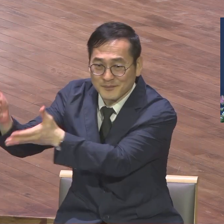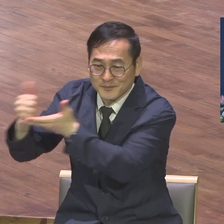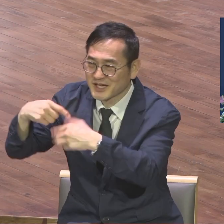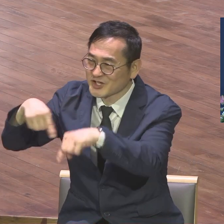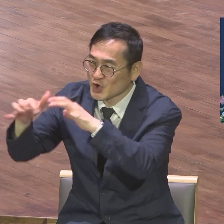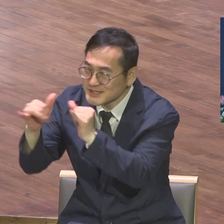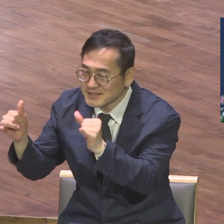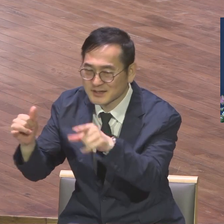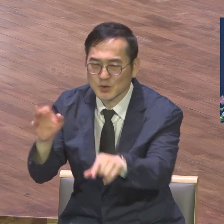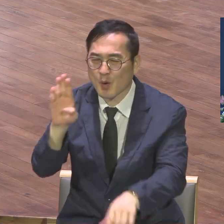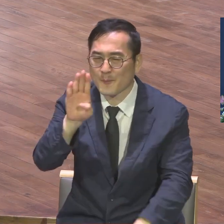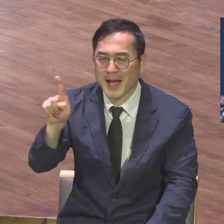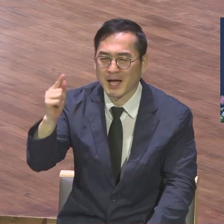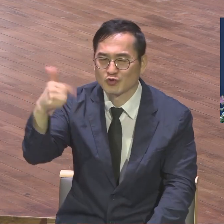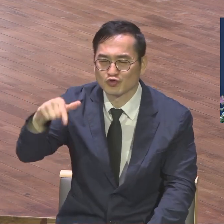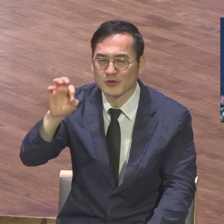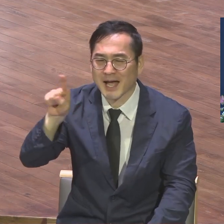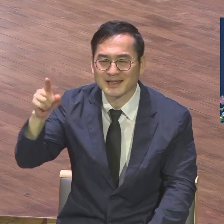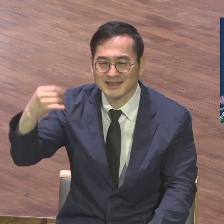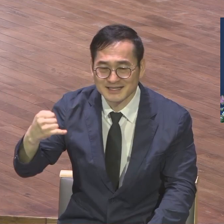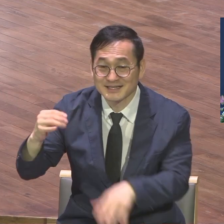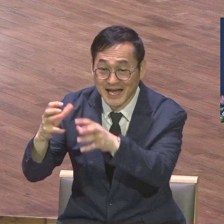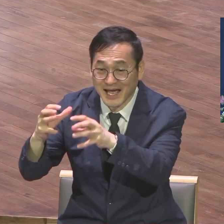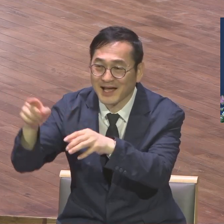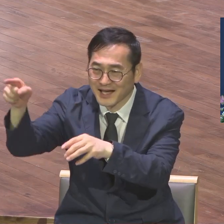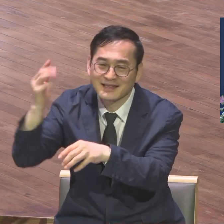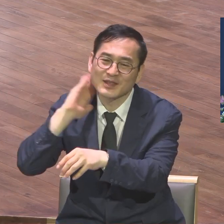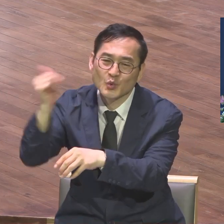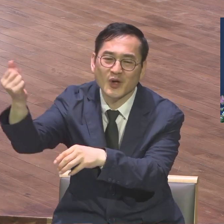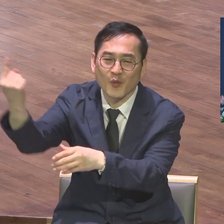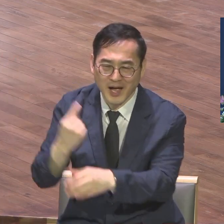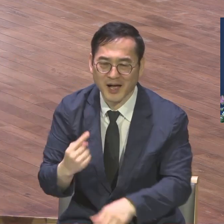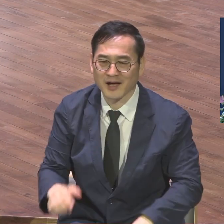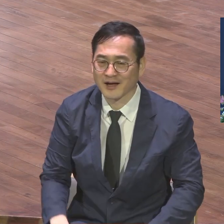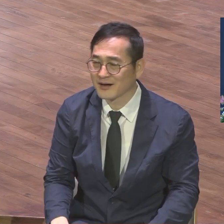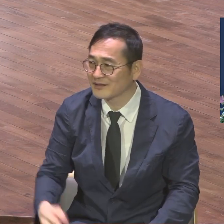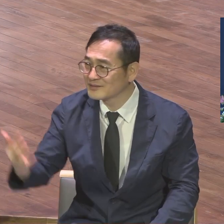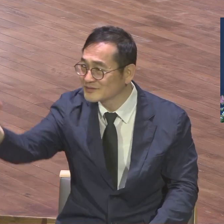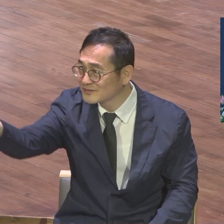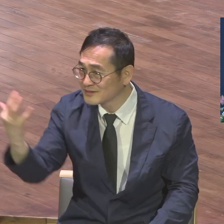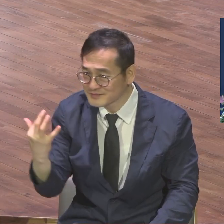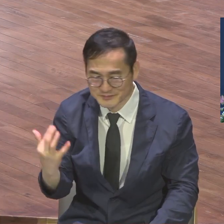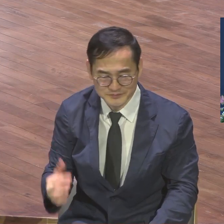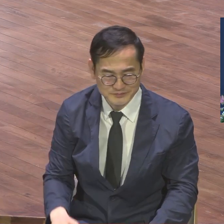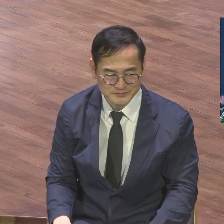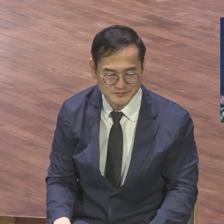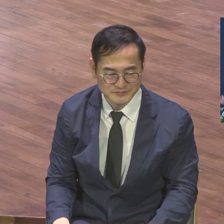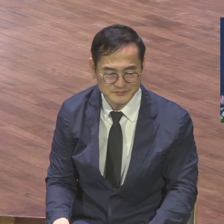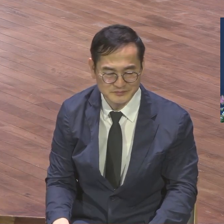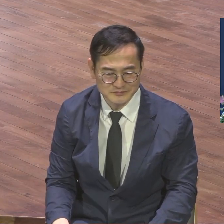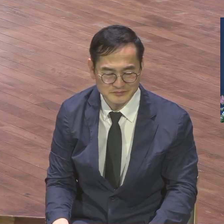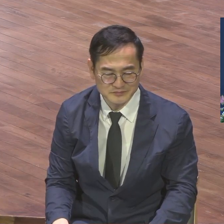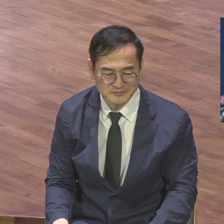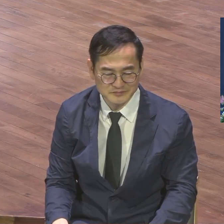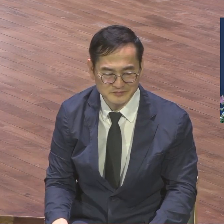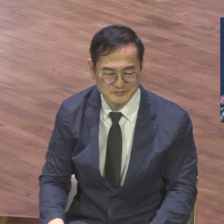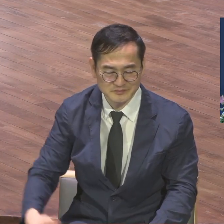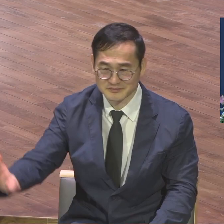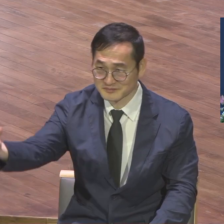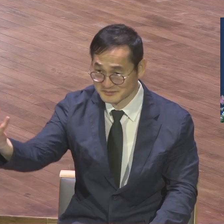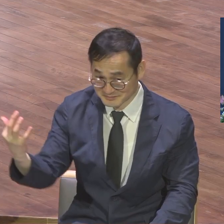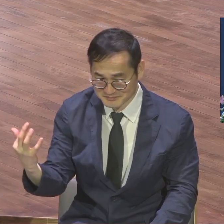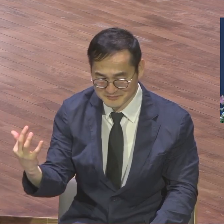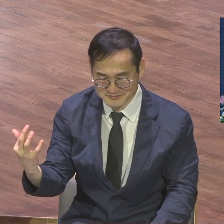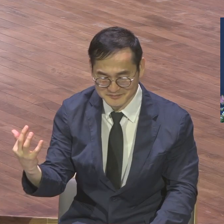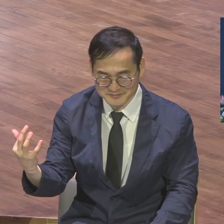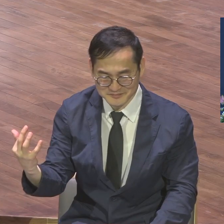바누아트 대통령이 왔어요. 와서 뭐 각 자리 따로따로 들어오는데 이 둘이 그 VIP에서 들어오잖아요. 들어오면 유목사님하고